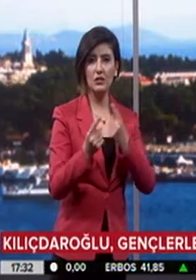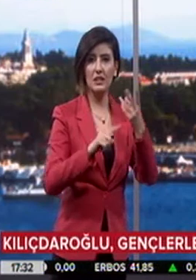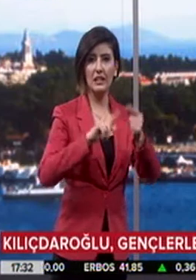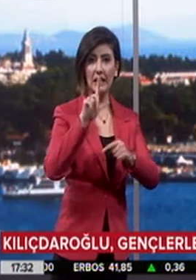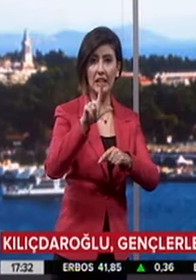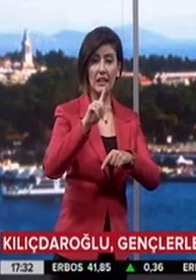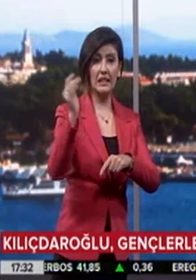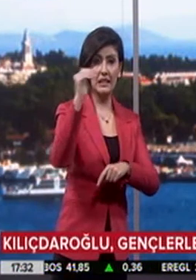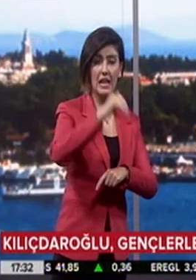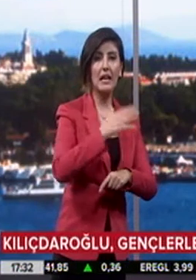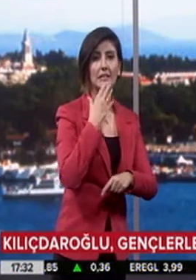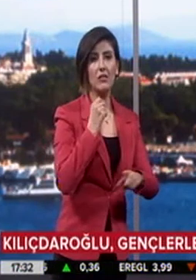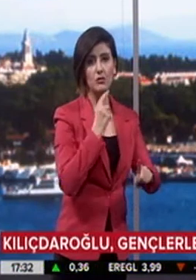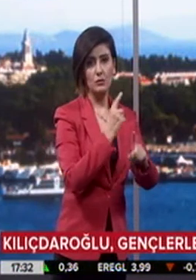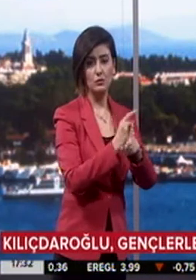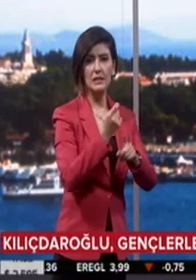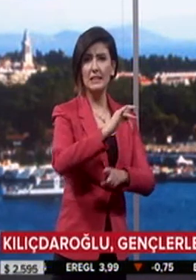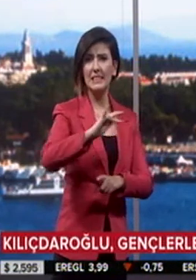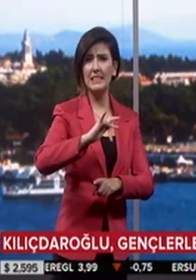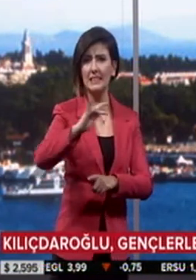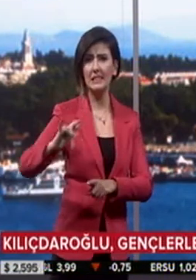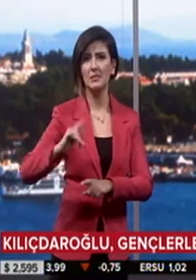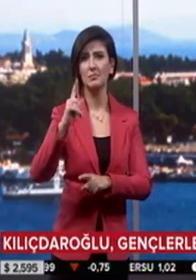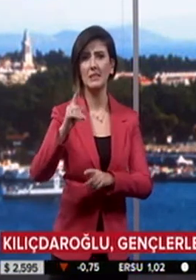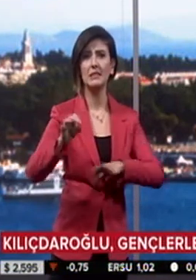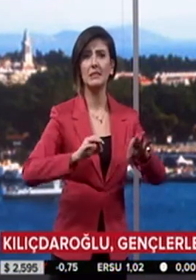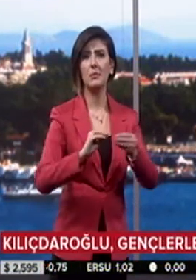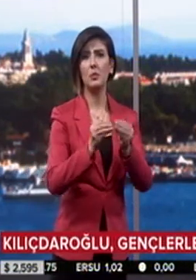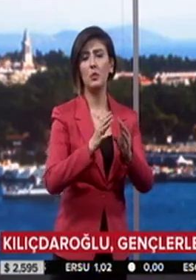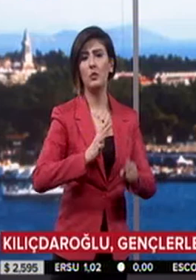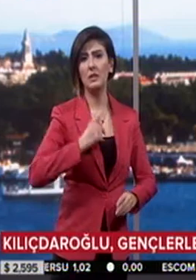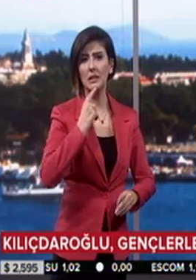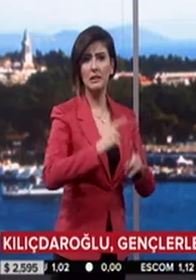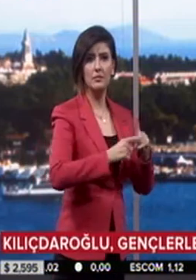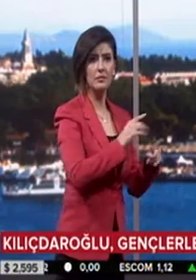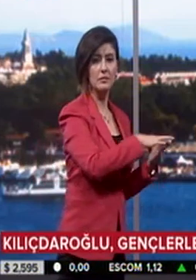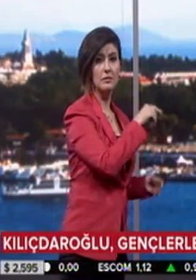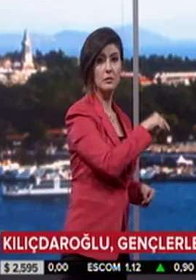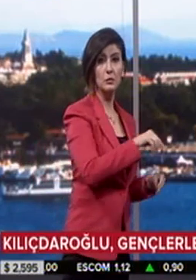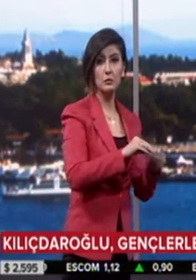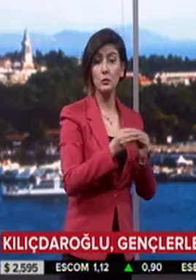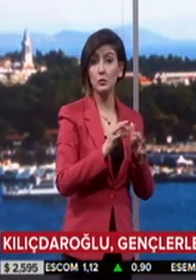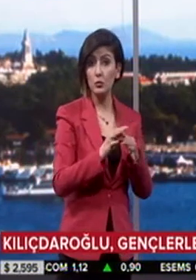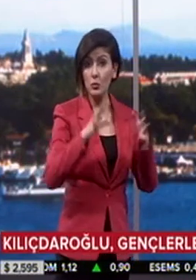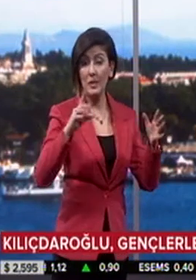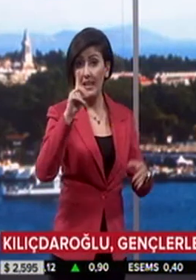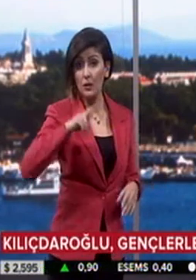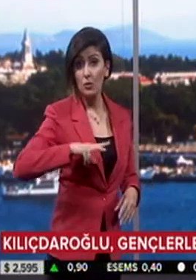illerden gelen gençlerle buluştu. İşsizliğin bir sistem sorunu olduğunu belirten Kılıçdaroğlu, bu sorunu çözmenin tek yolunun